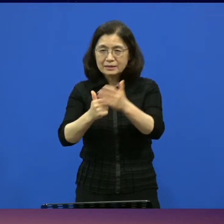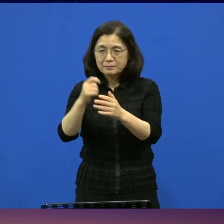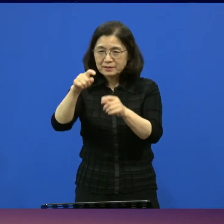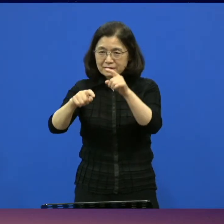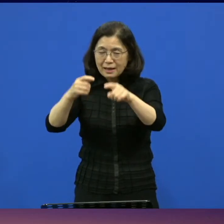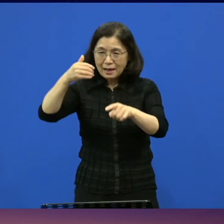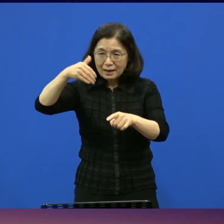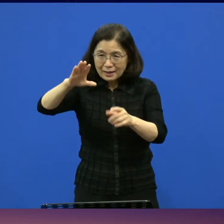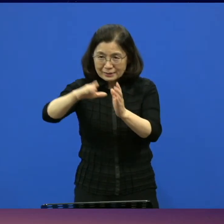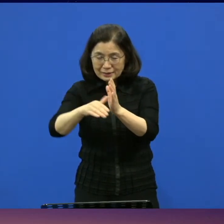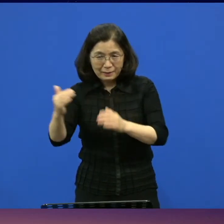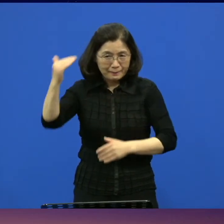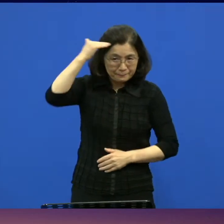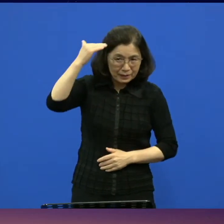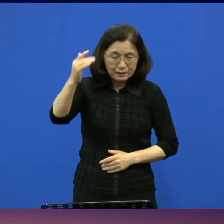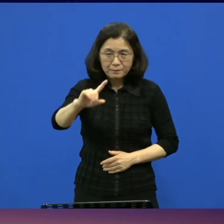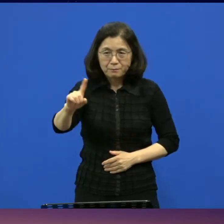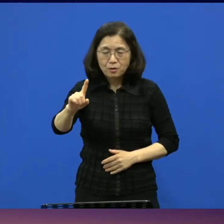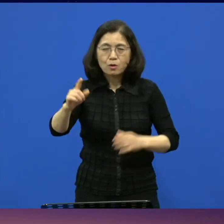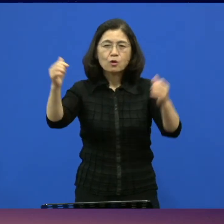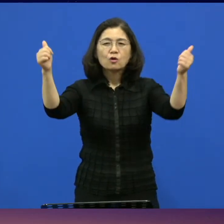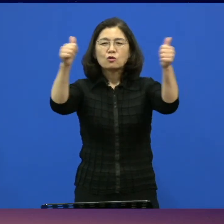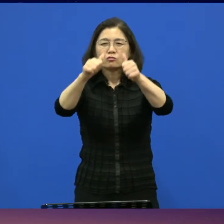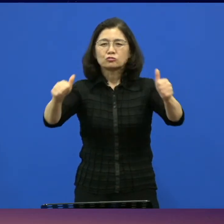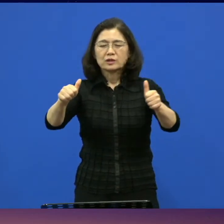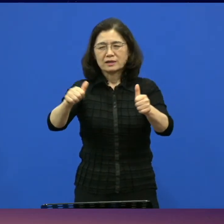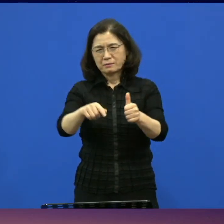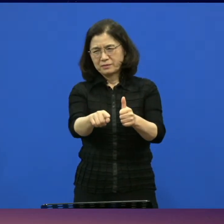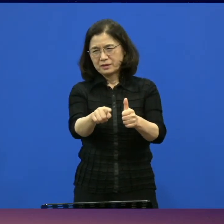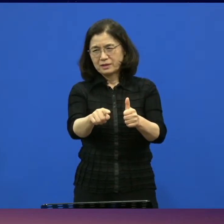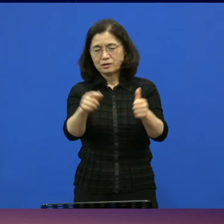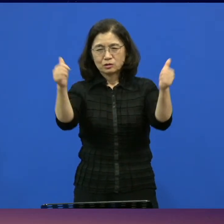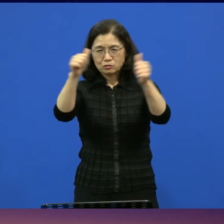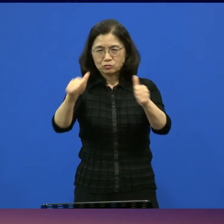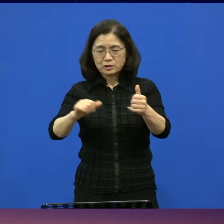방해는 우상이에요. 반드시 우상을 제거하는 것.